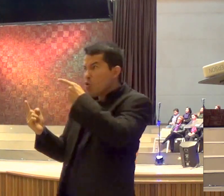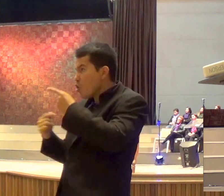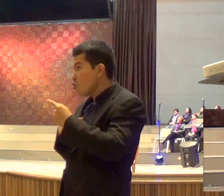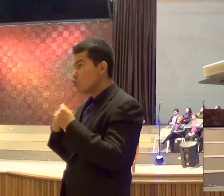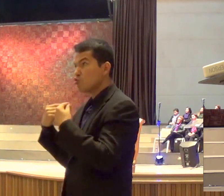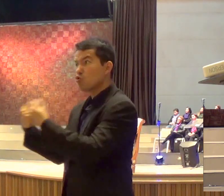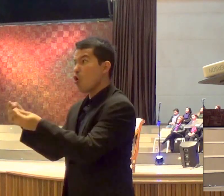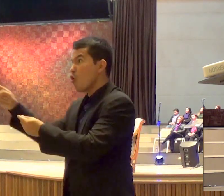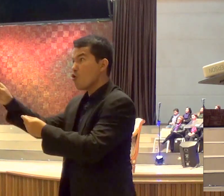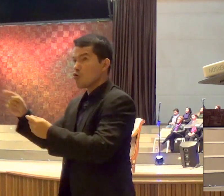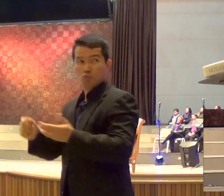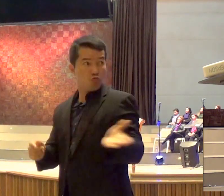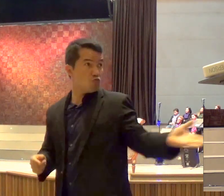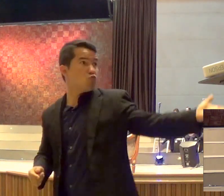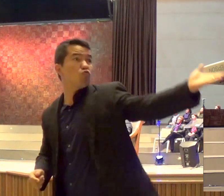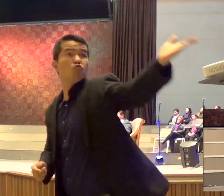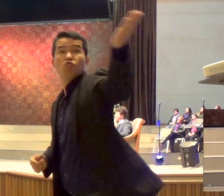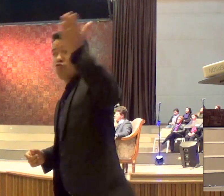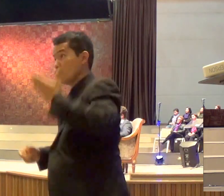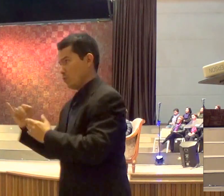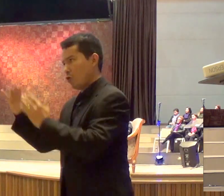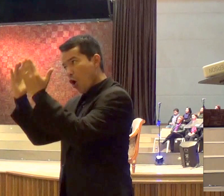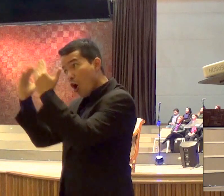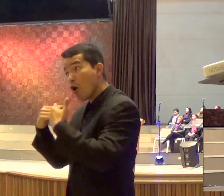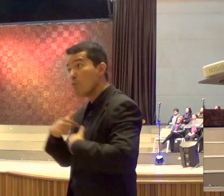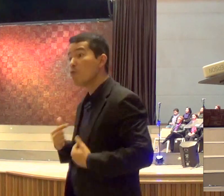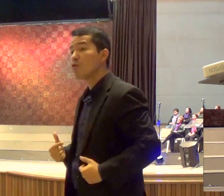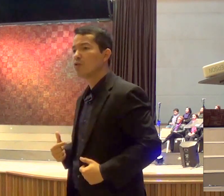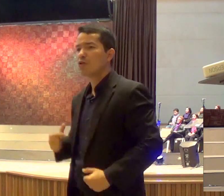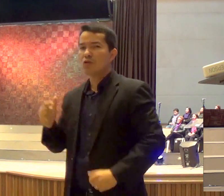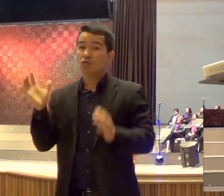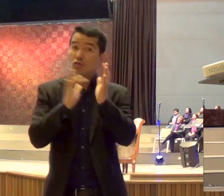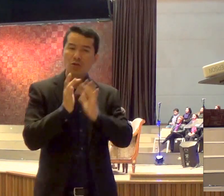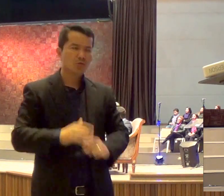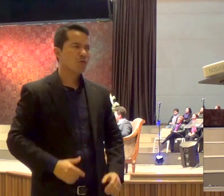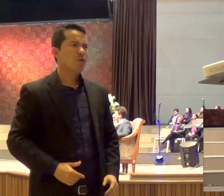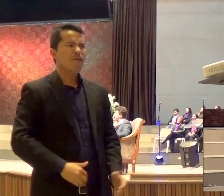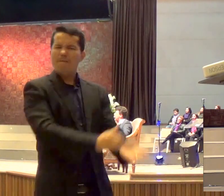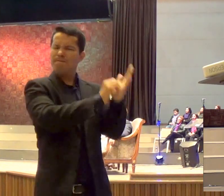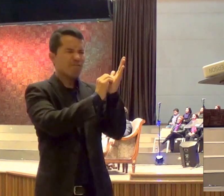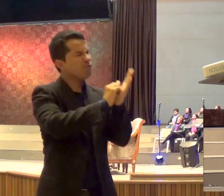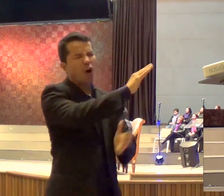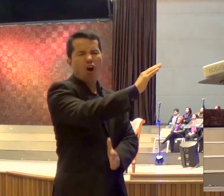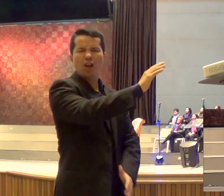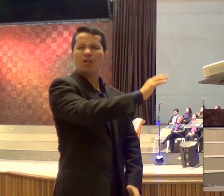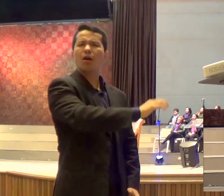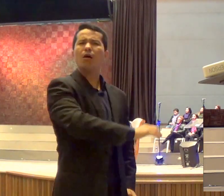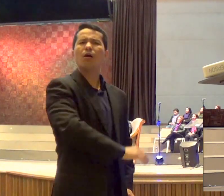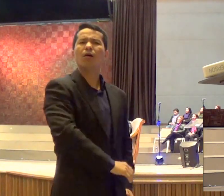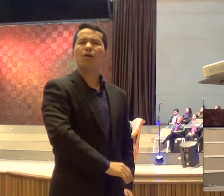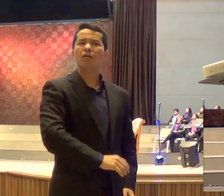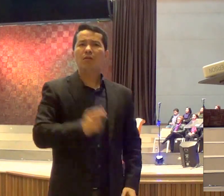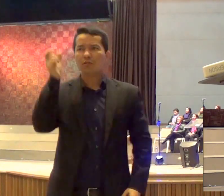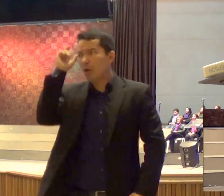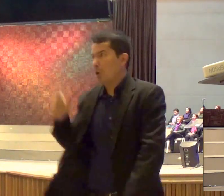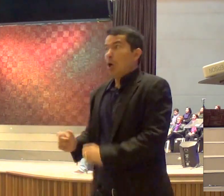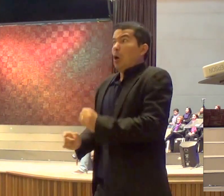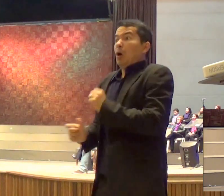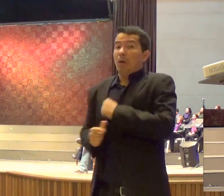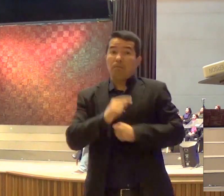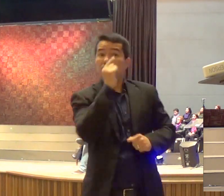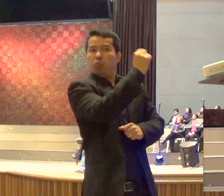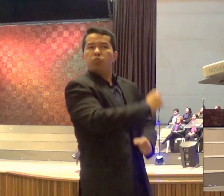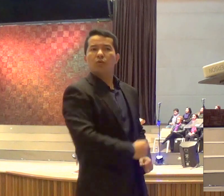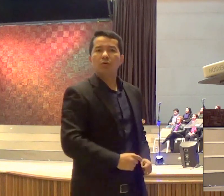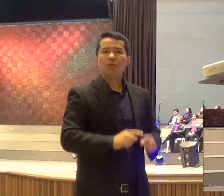caminhada cristã em nenhum momento ela se propõe a ser uma caminhada sem luta sem choro